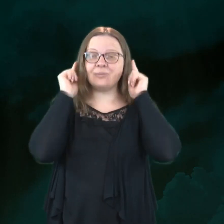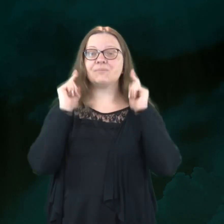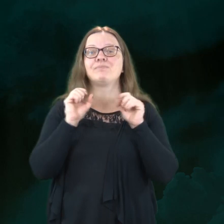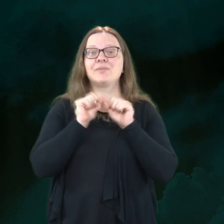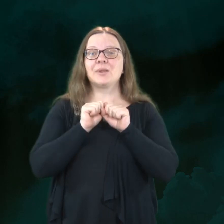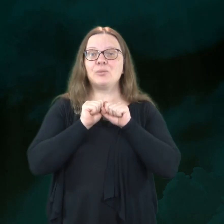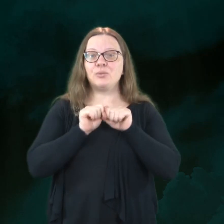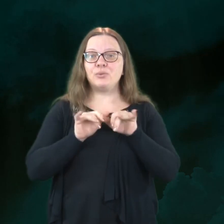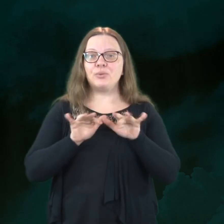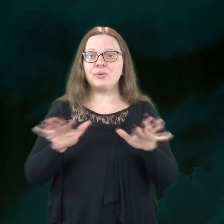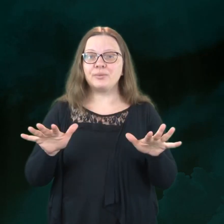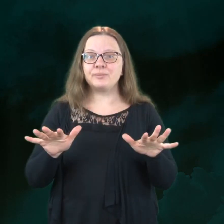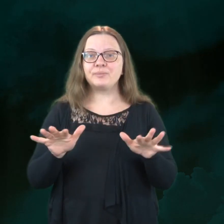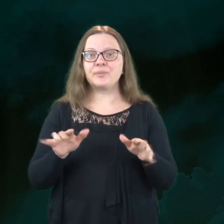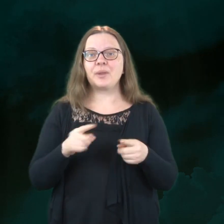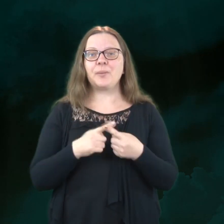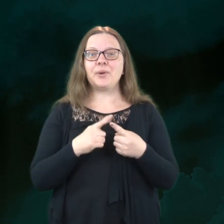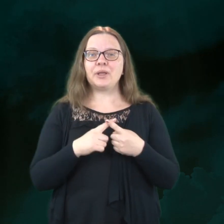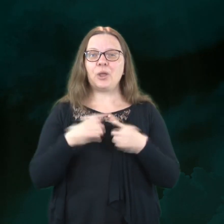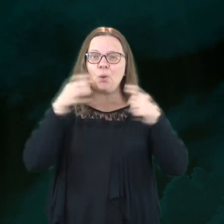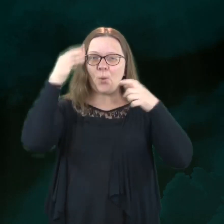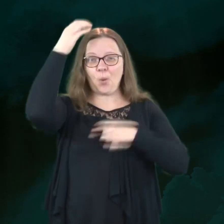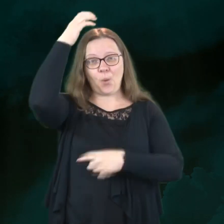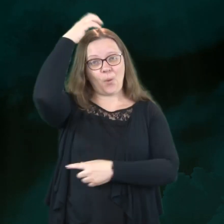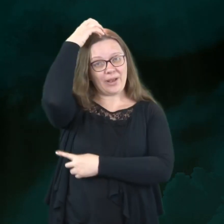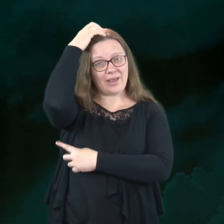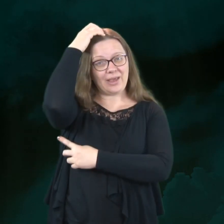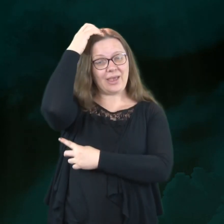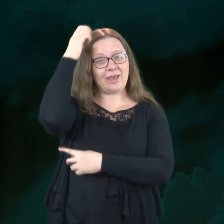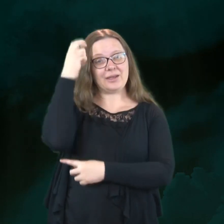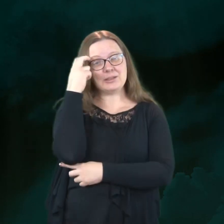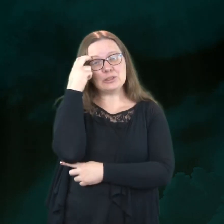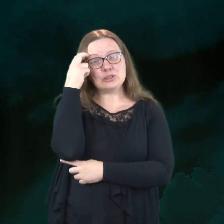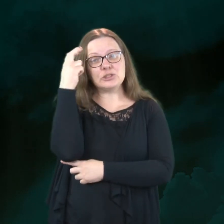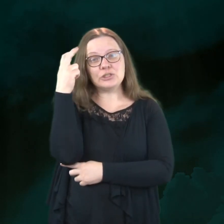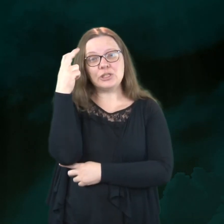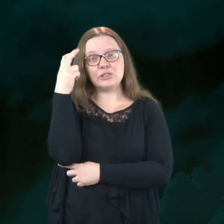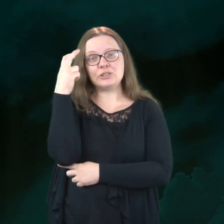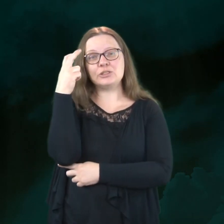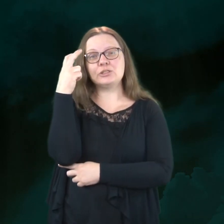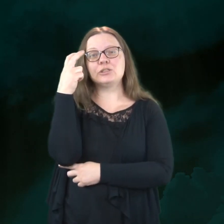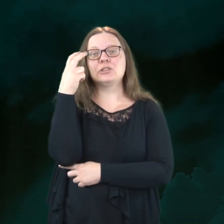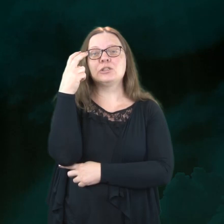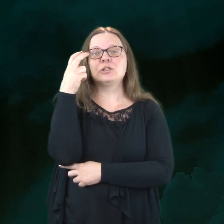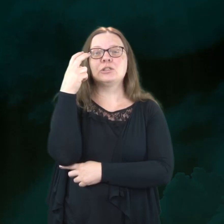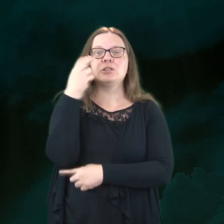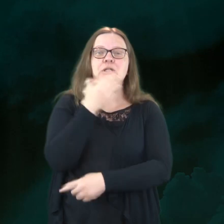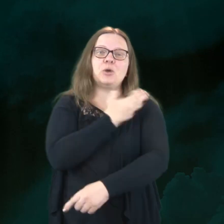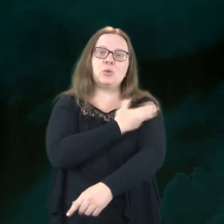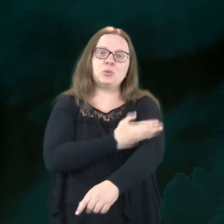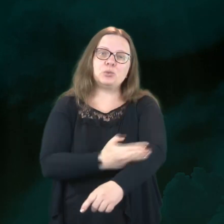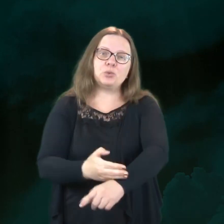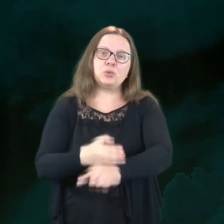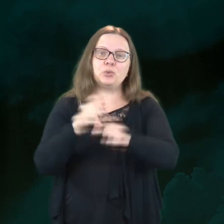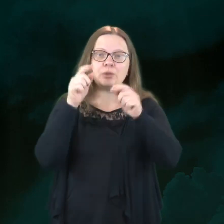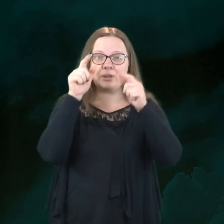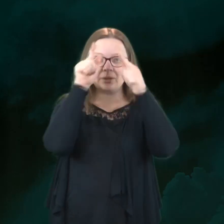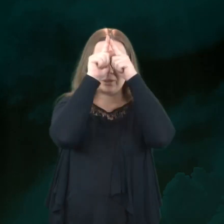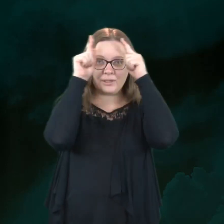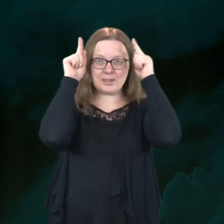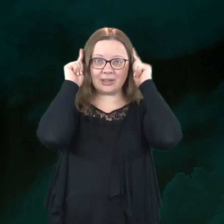homem culto, era um homem da cultura grega, e ele praticamente espalhou essa cultura no